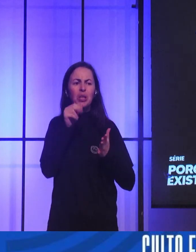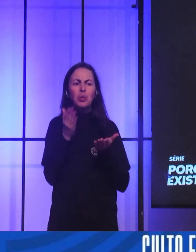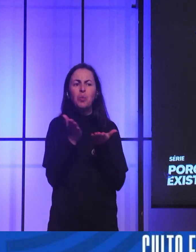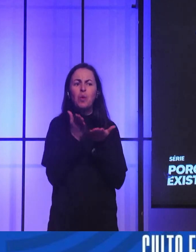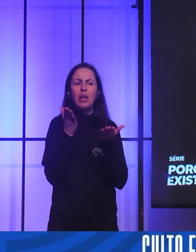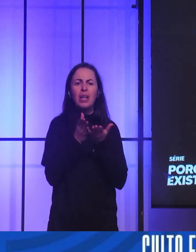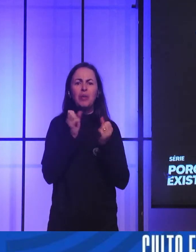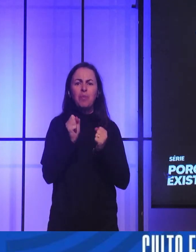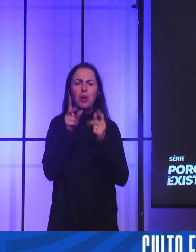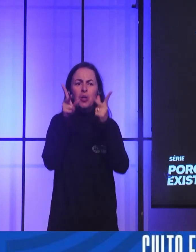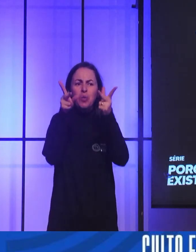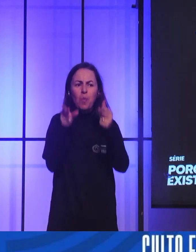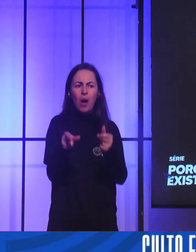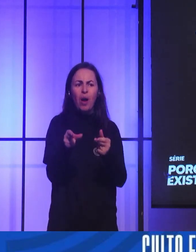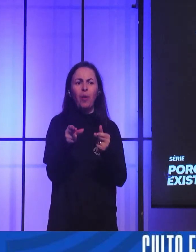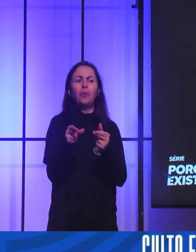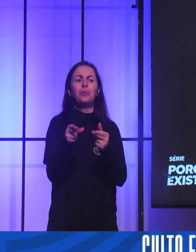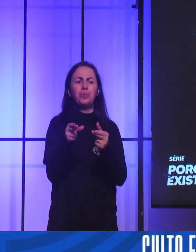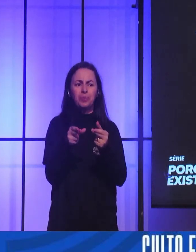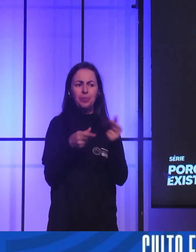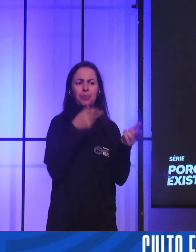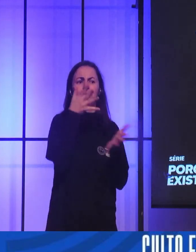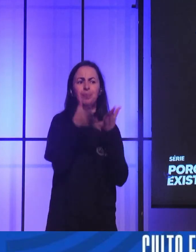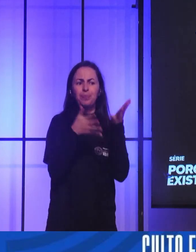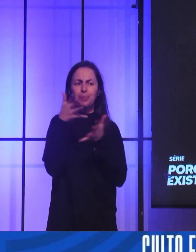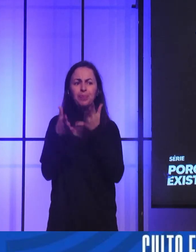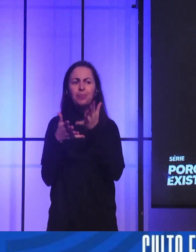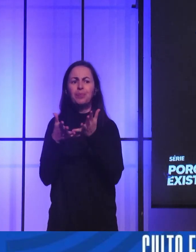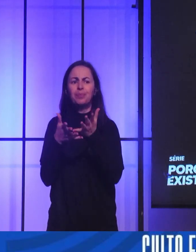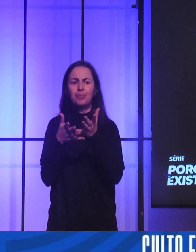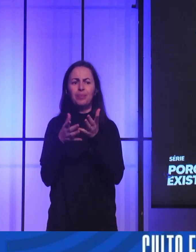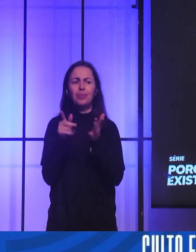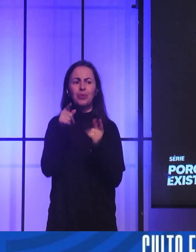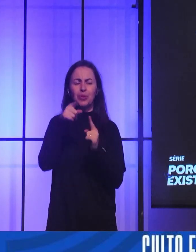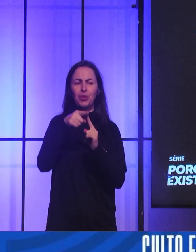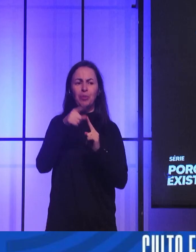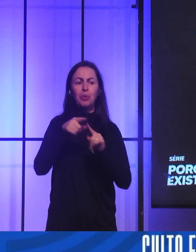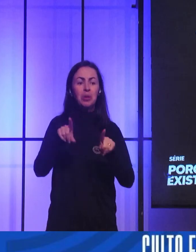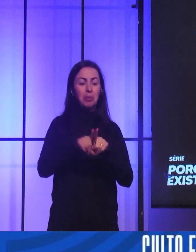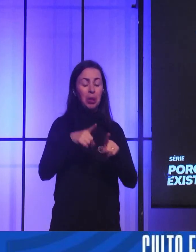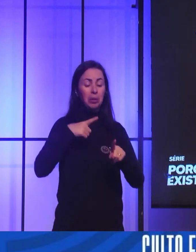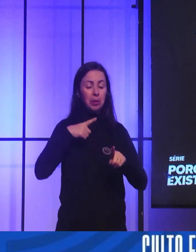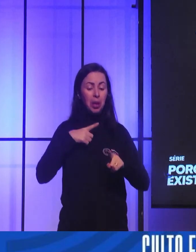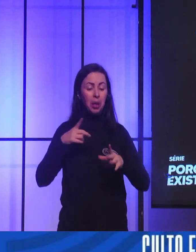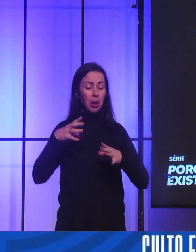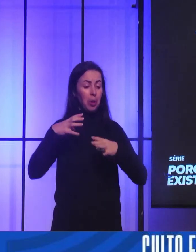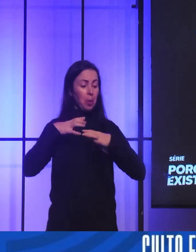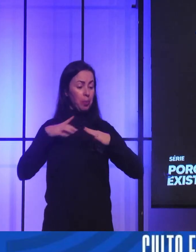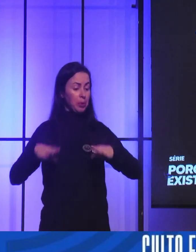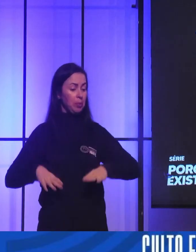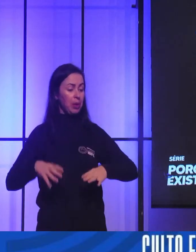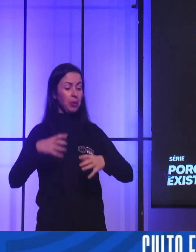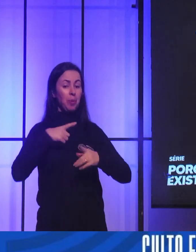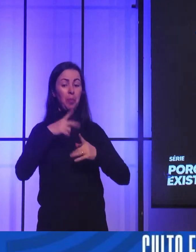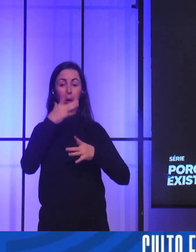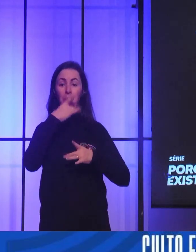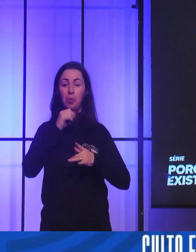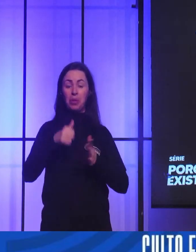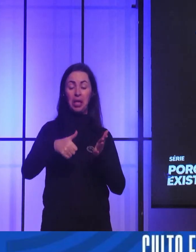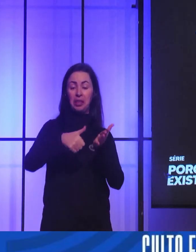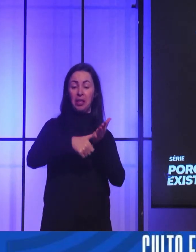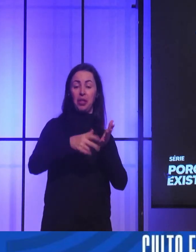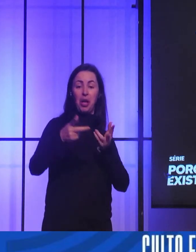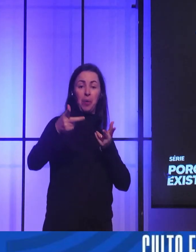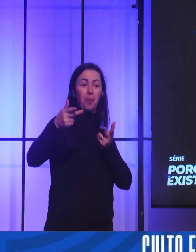cristão, que os que não são cristãos fazem. Eles se comportam e eles acham, porque dizem assim: nós temos que nos identificar, nós temos